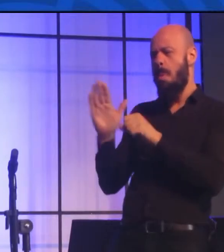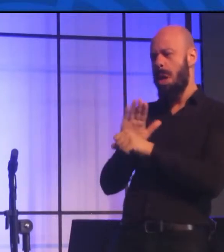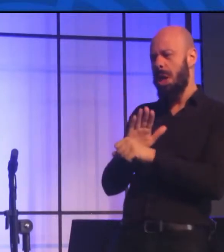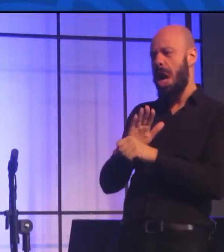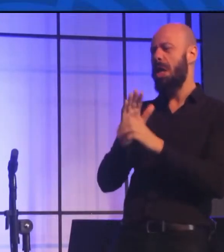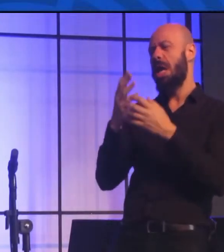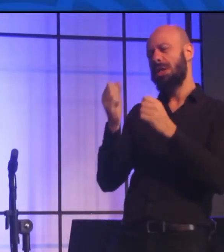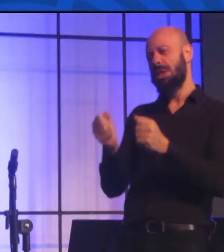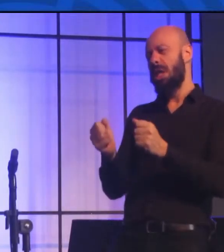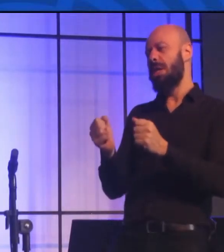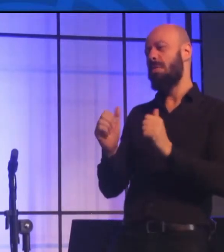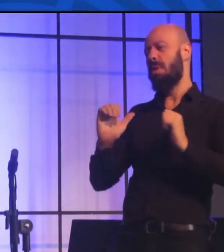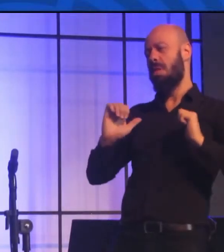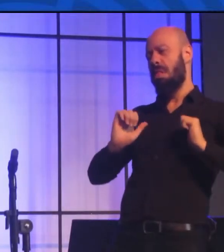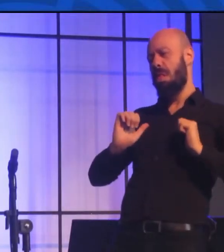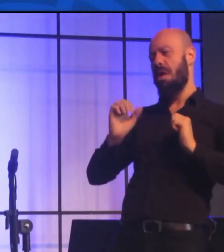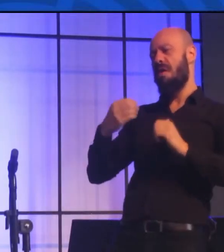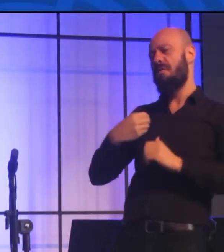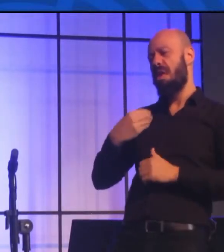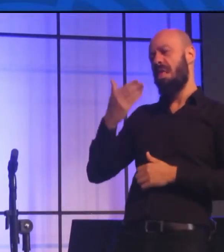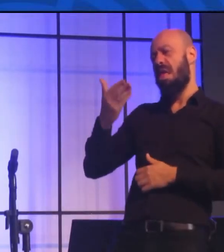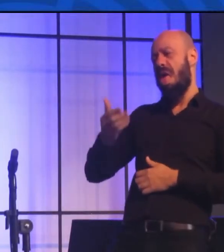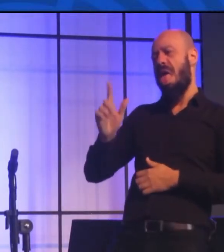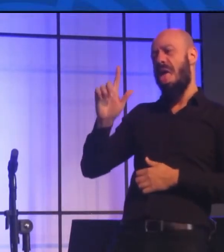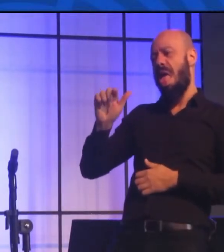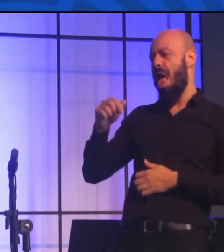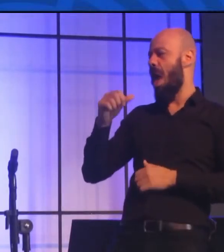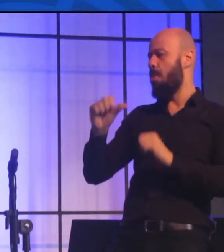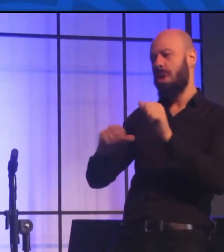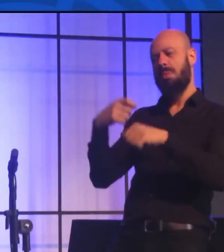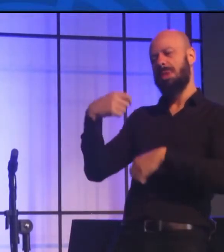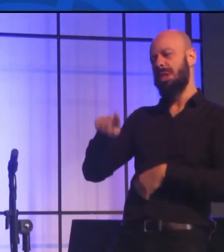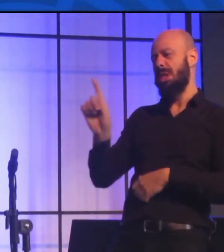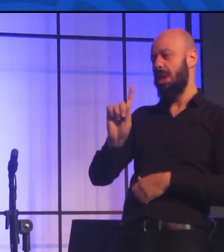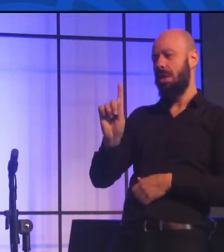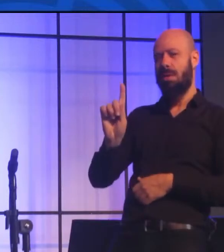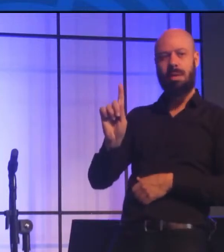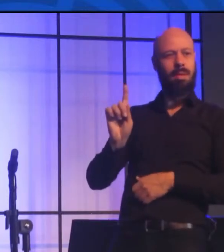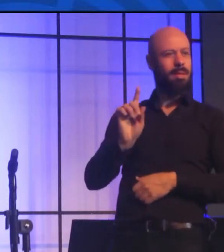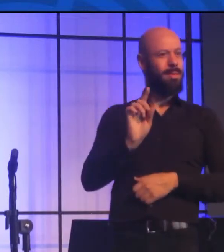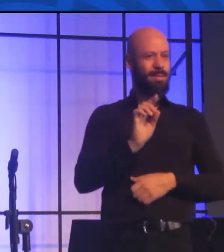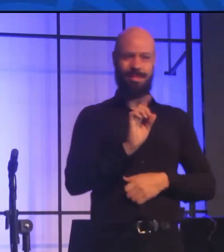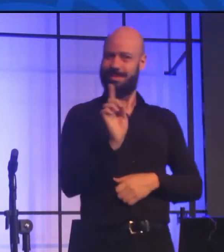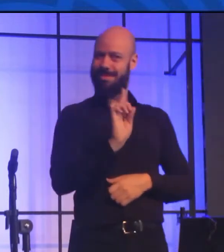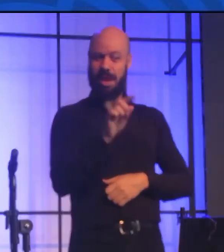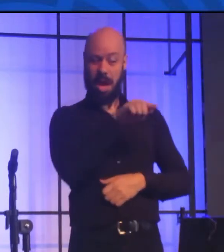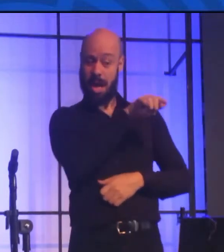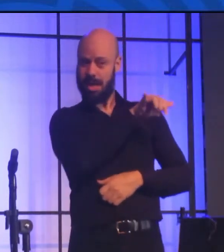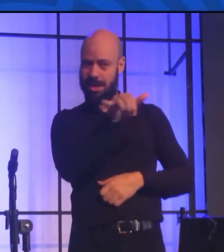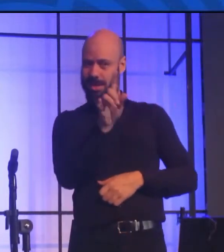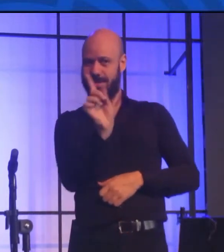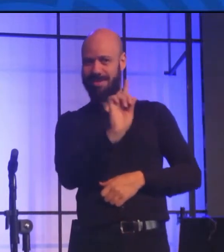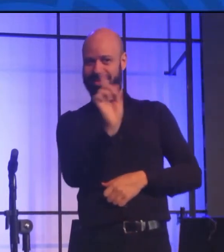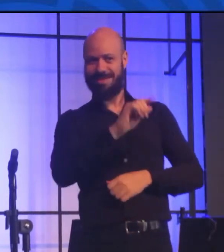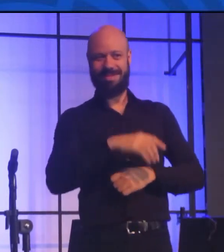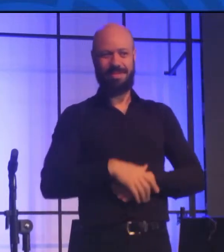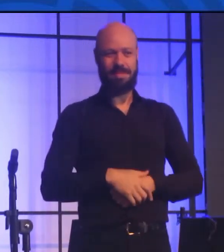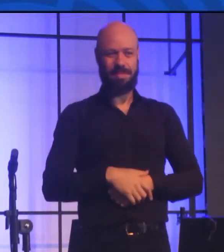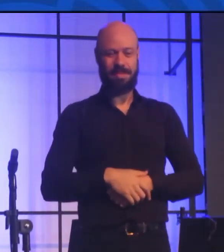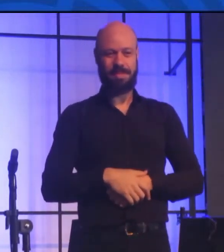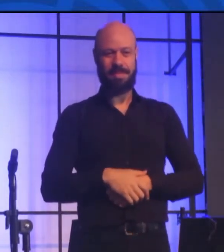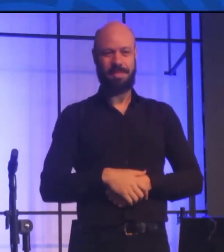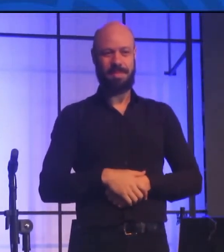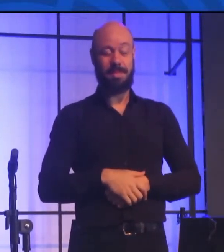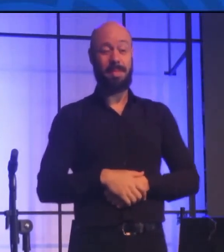se conforme, a vida é assim mesmo, tem que ser desse jeito. Não. Nós percebemos que ele estava muito